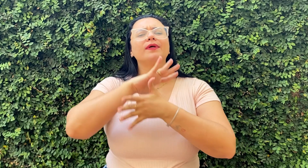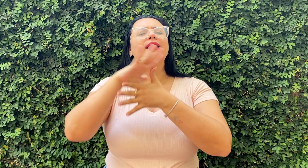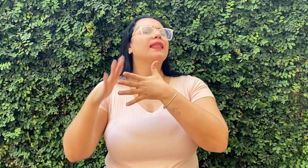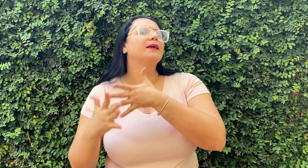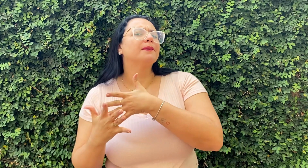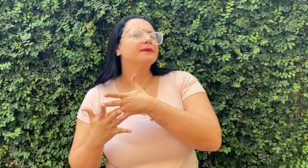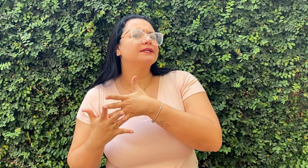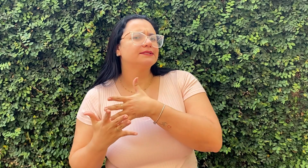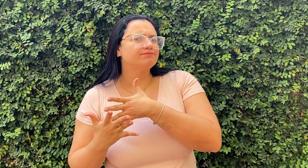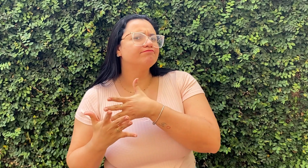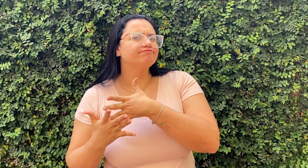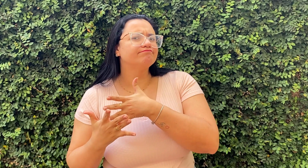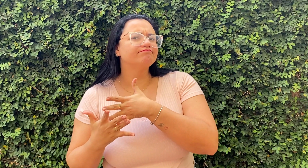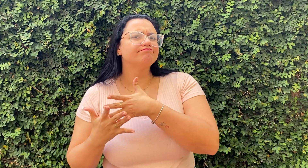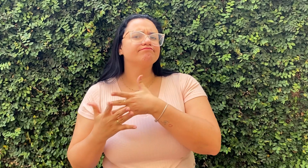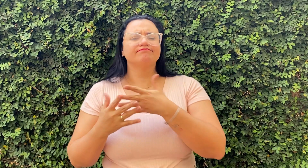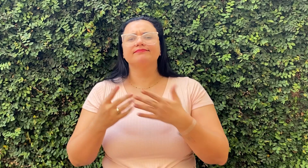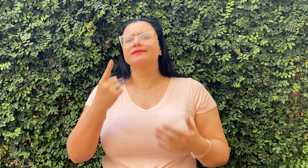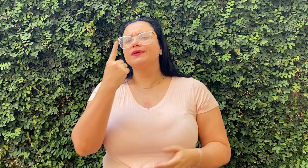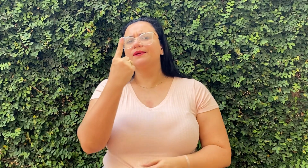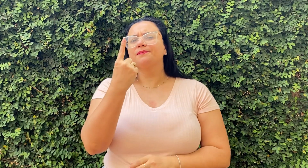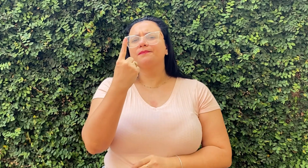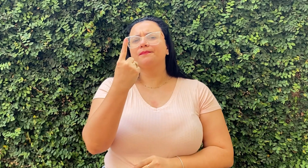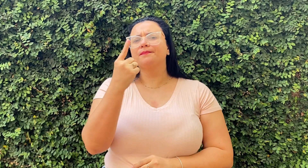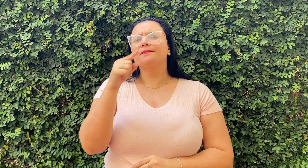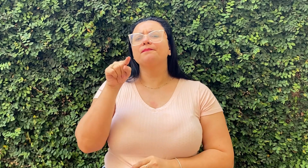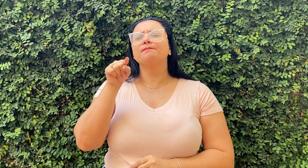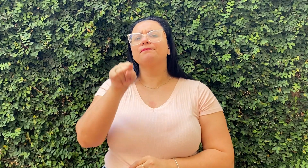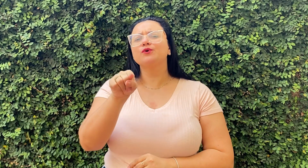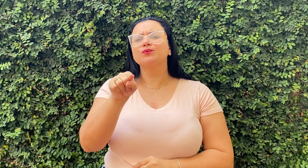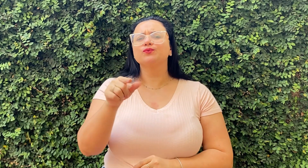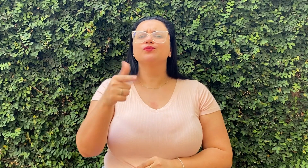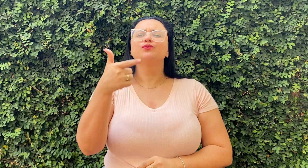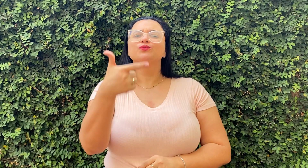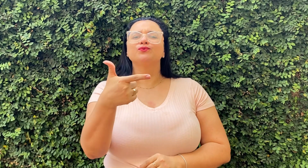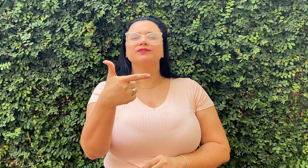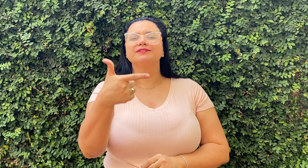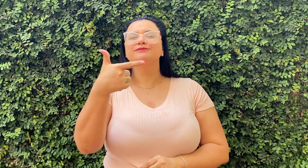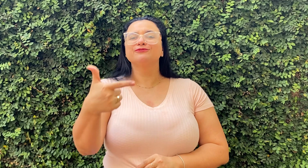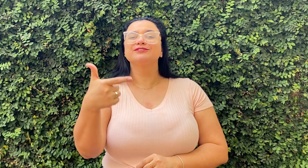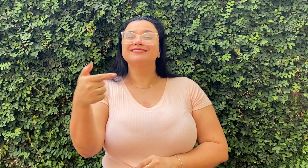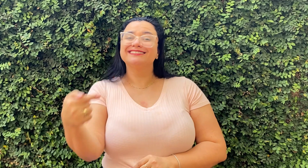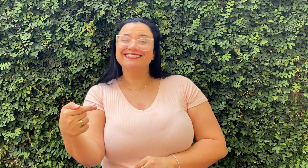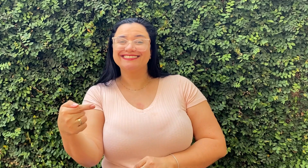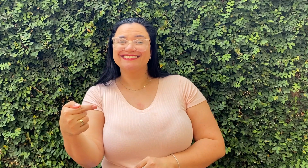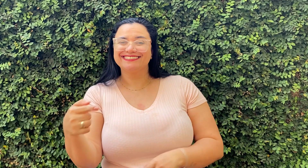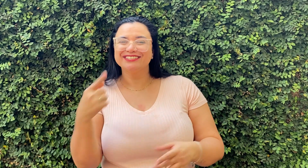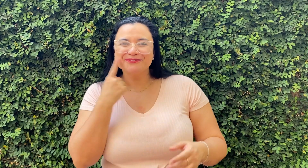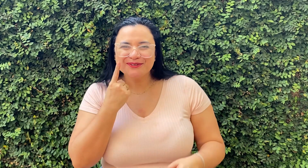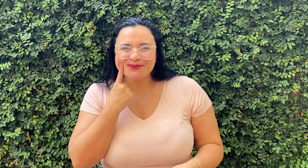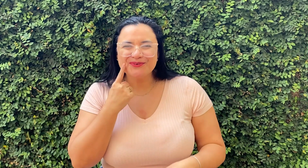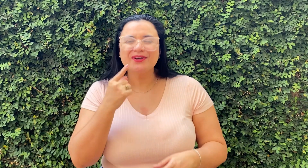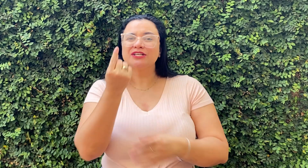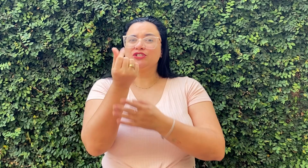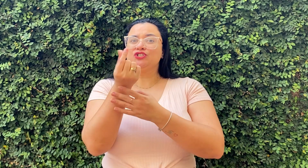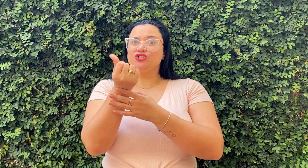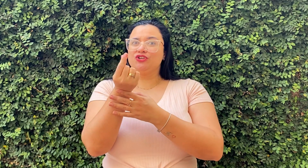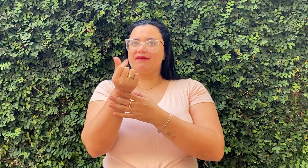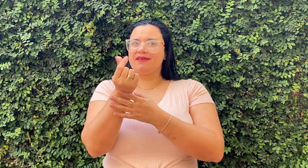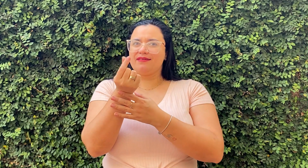como que na Libras eu falo 1227? Então, eu já te respondi, receita de